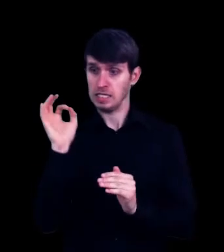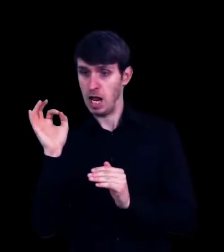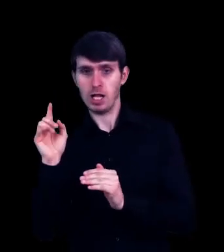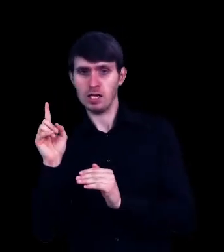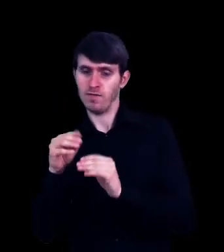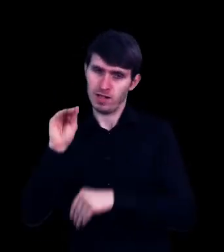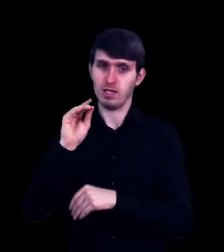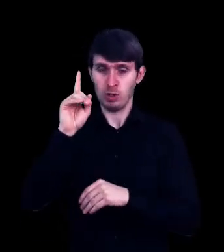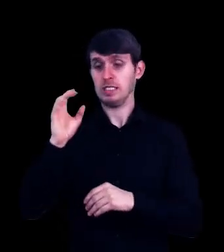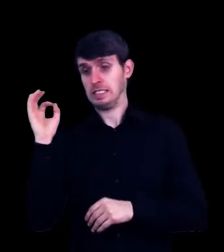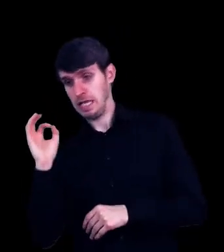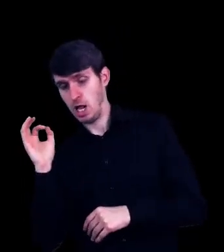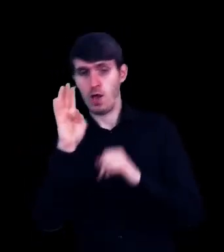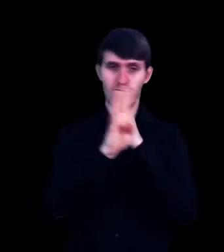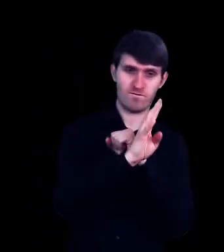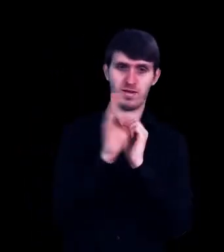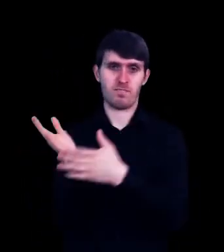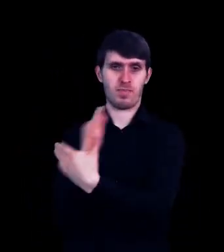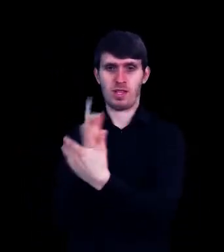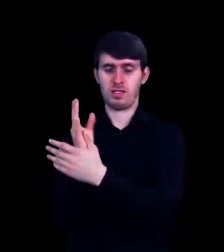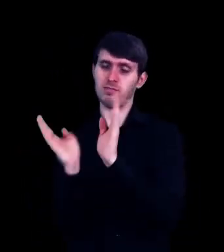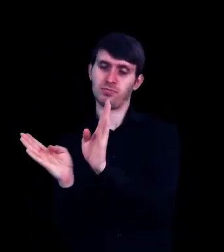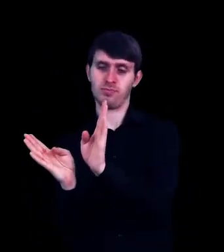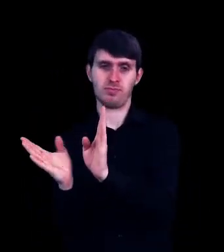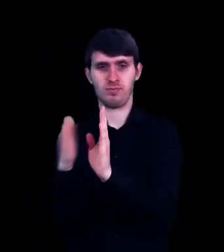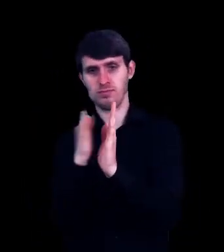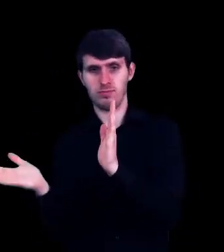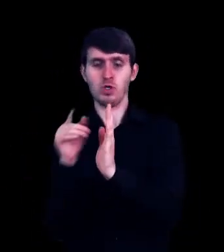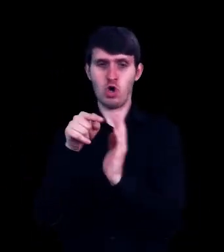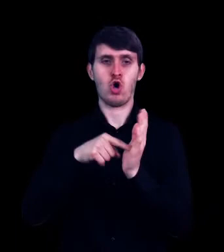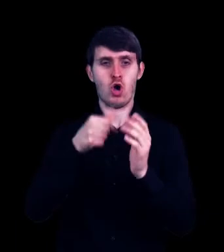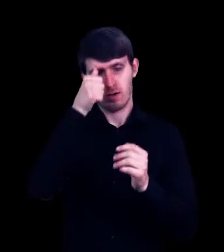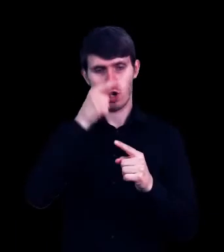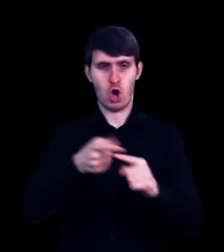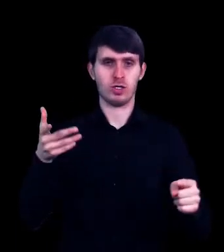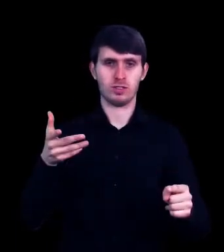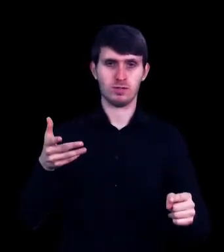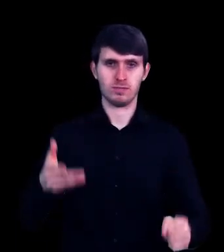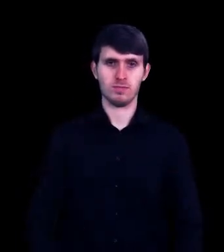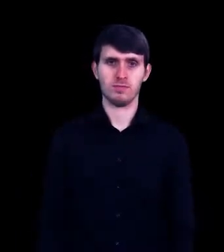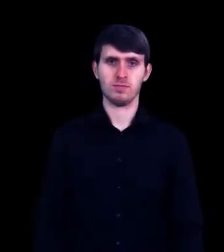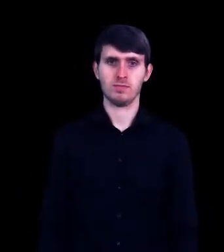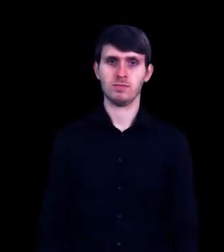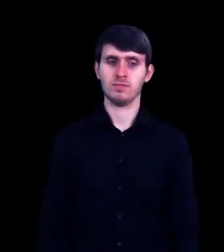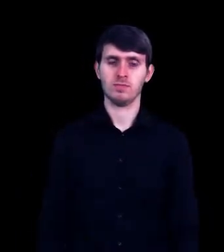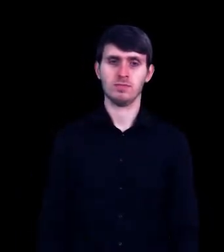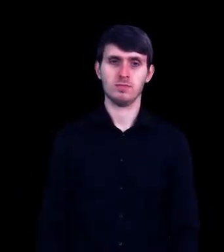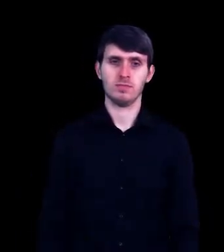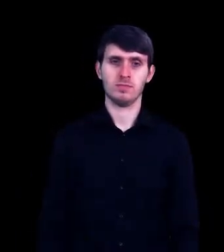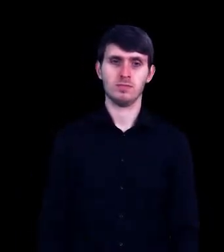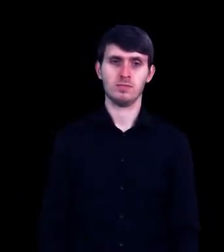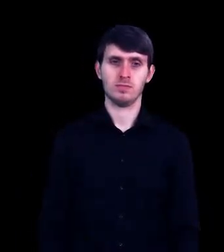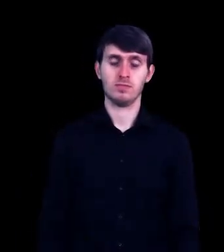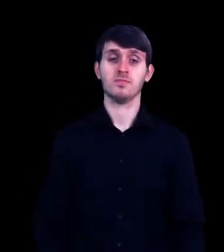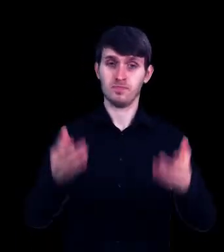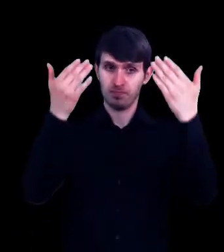to taki kąt, który będzie miał miarę mniejszą niż 90 stopni, ale większą niż 0